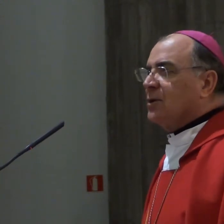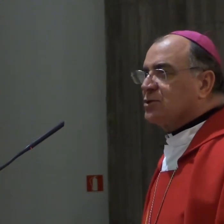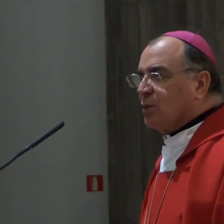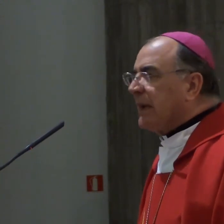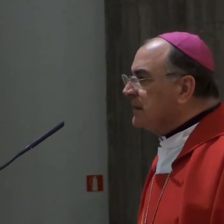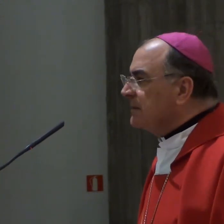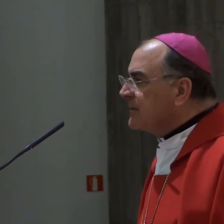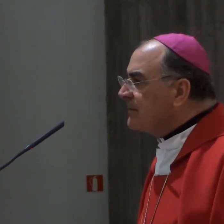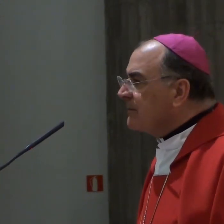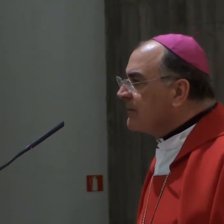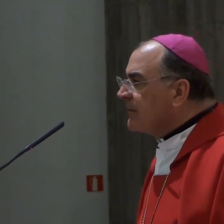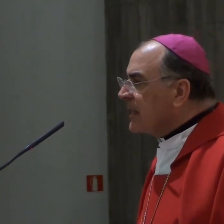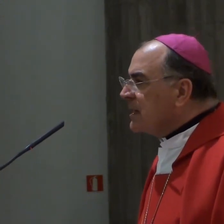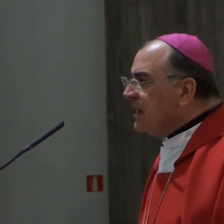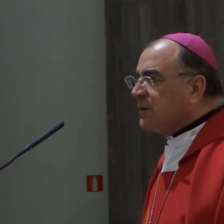terminadas